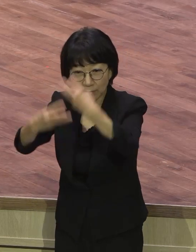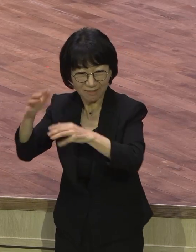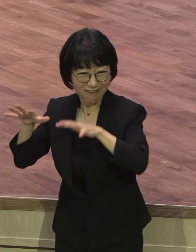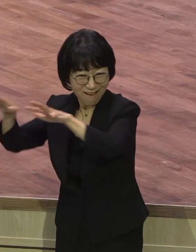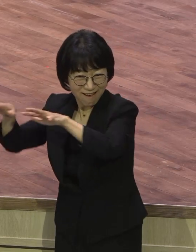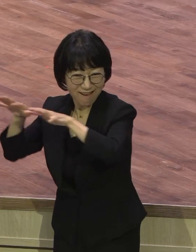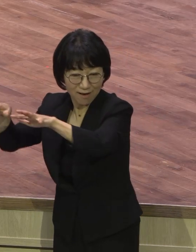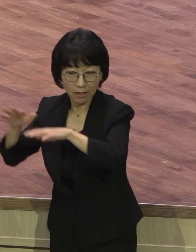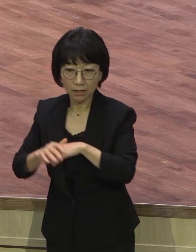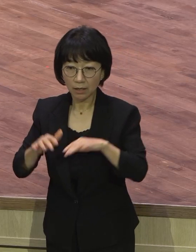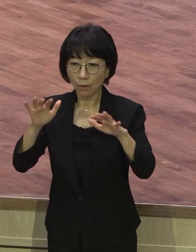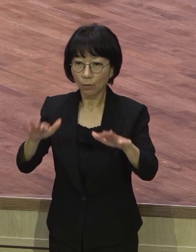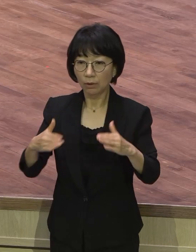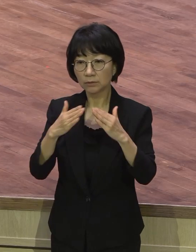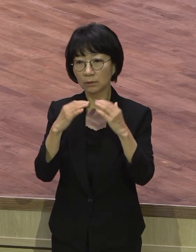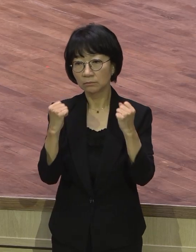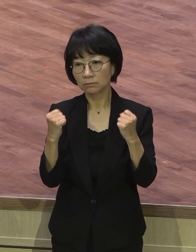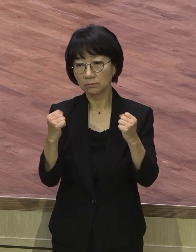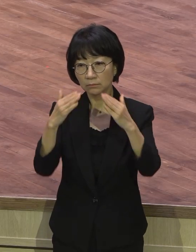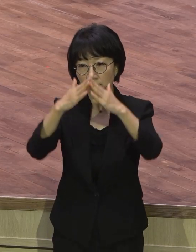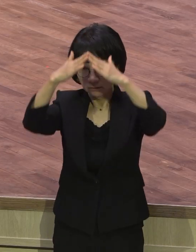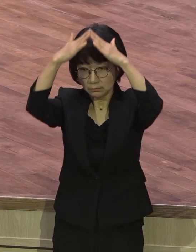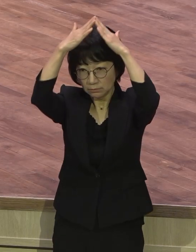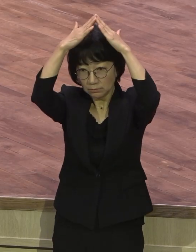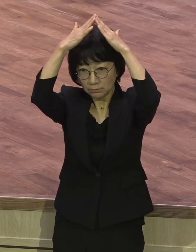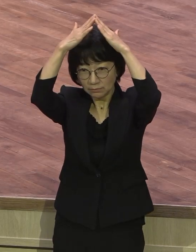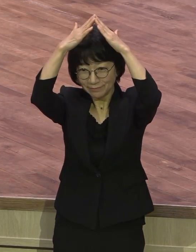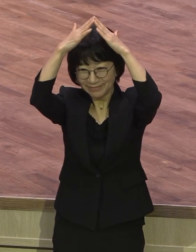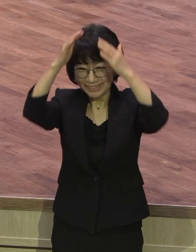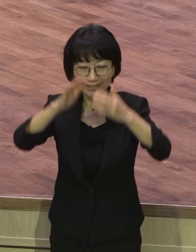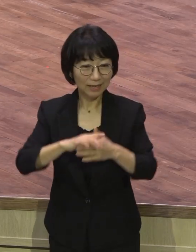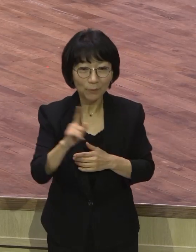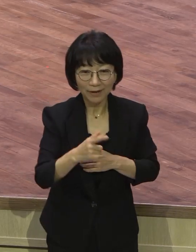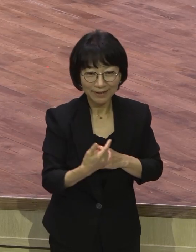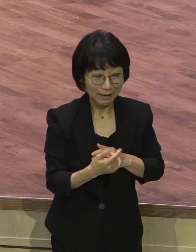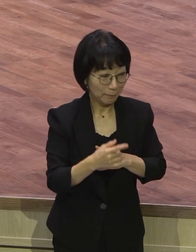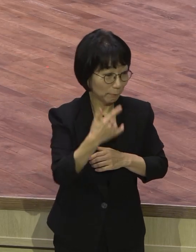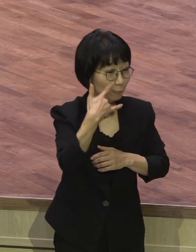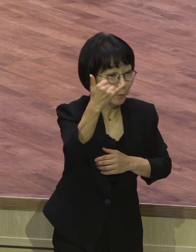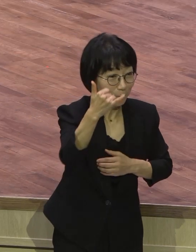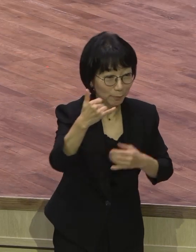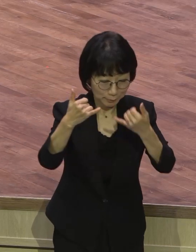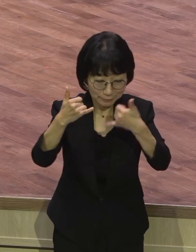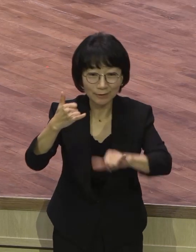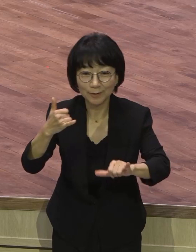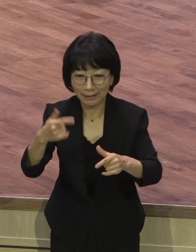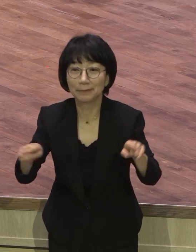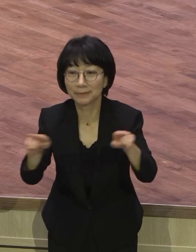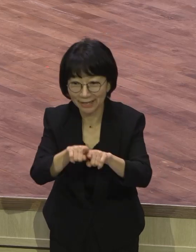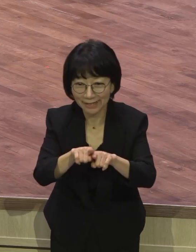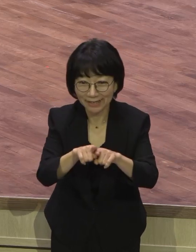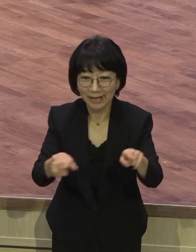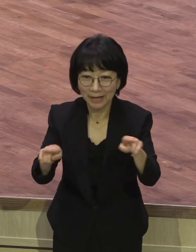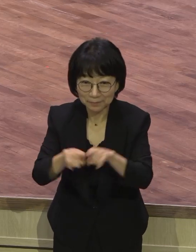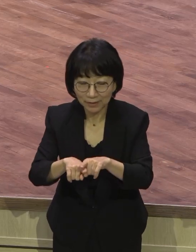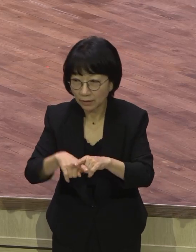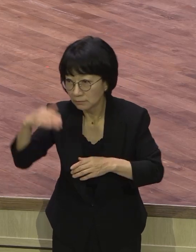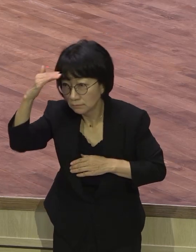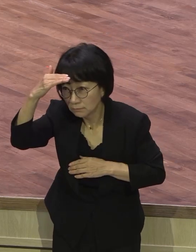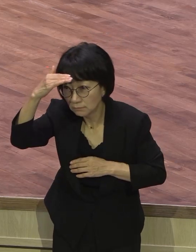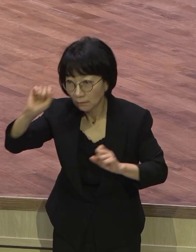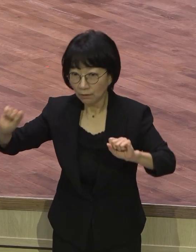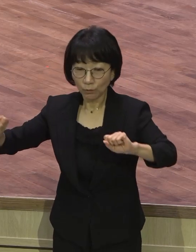이번에는 꼼짝 못하니까 딱 메시지 받고 랩런트 우리 후손들하고 같이 앉아서 같이 가족 포럼을 할